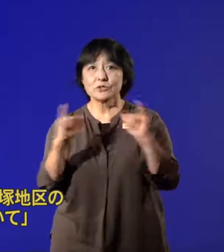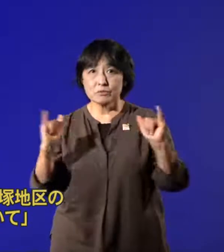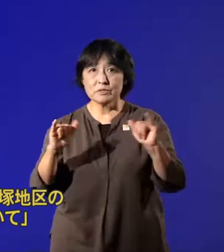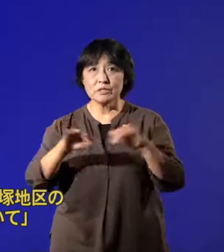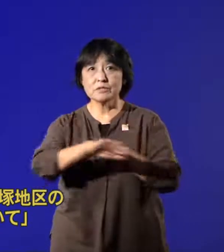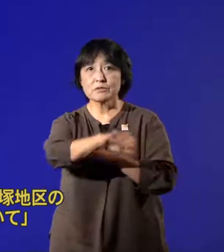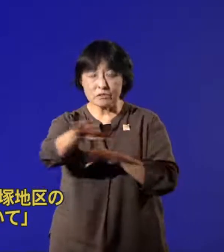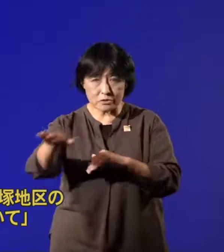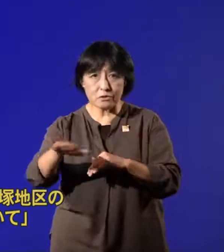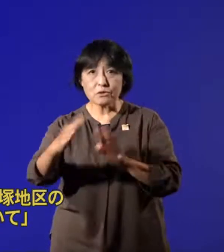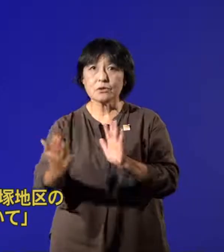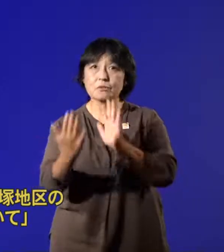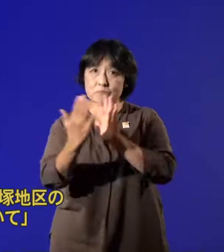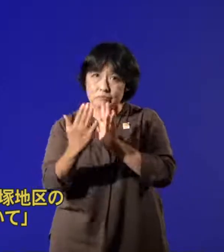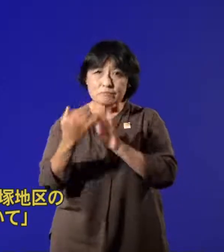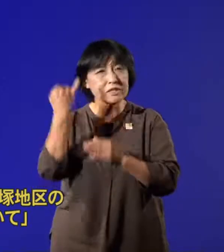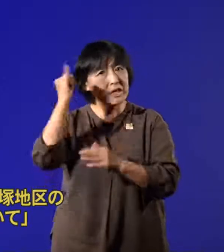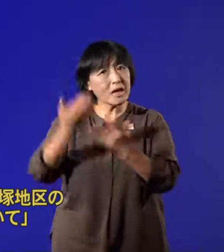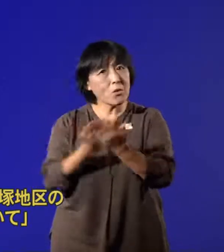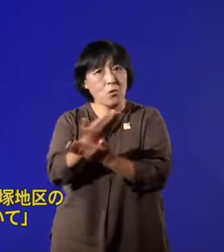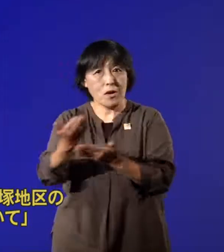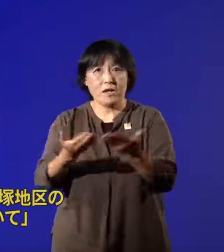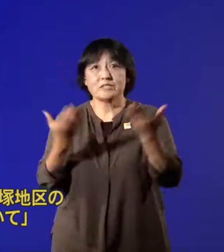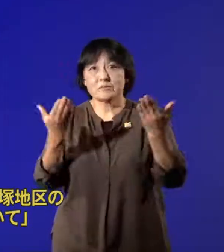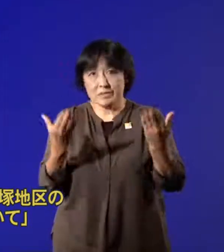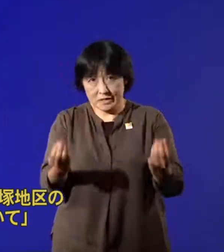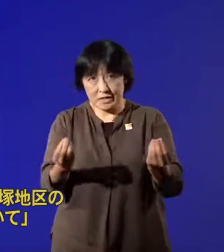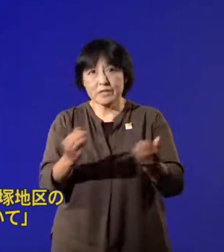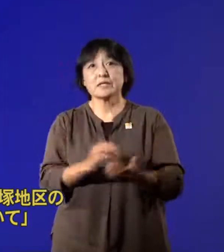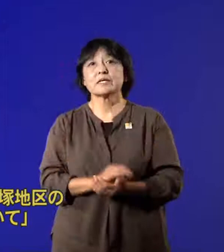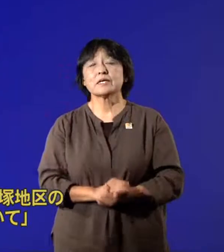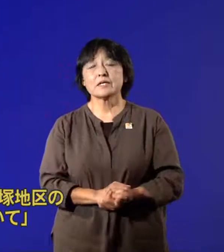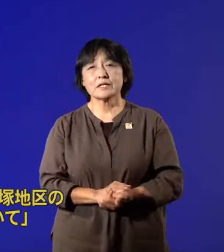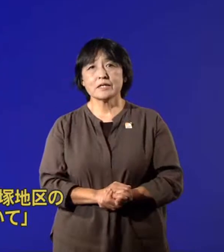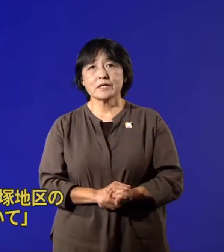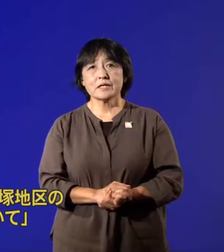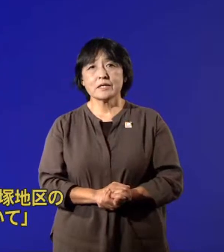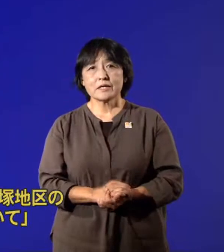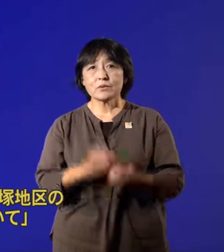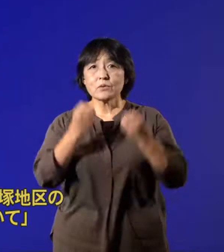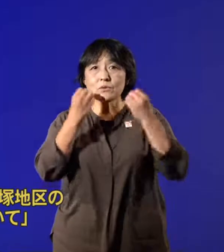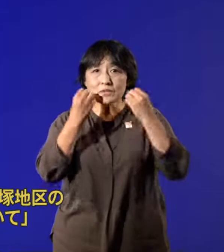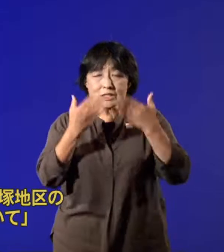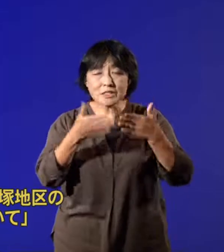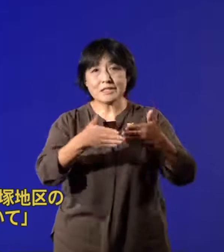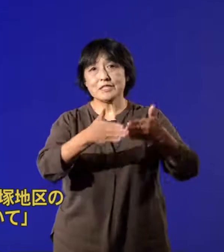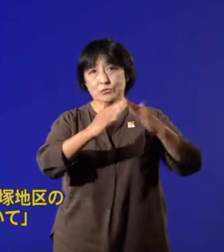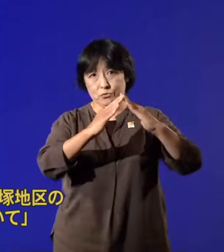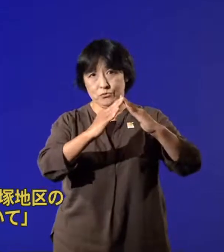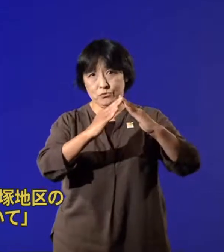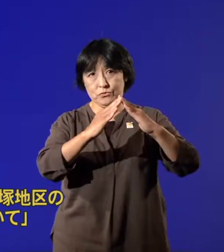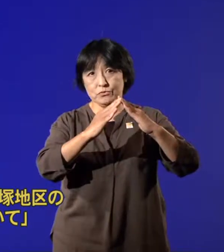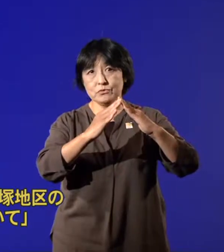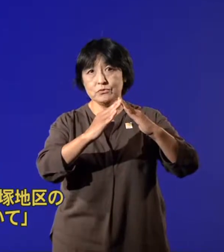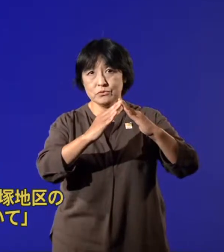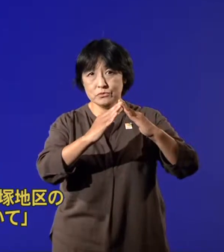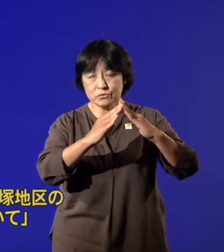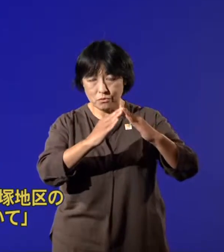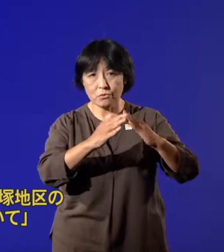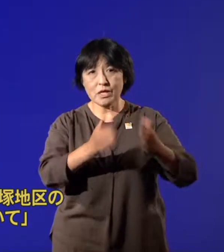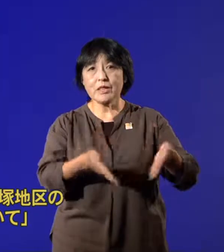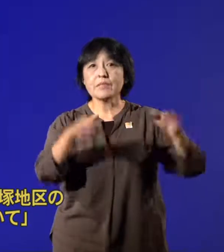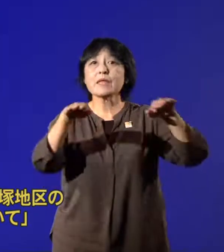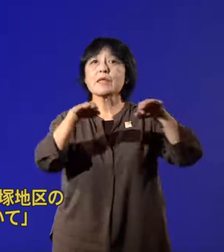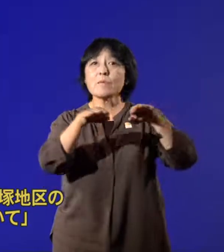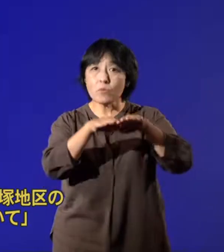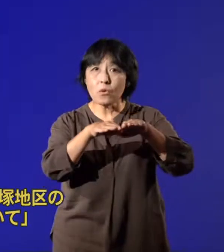意見交換をさせていただいたところであります。まあ、新築の建物もですね、随分